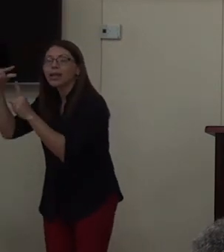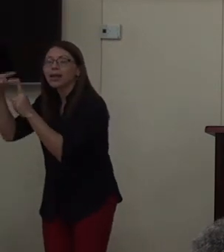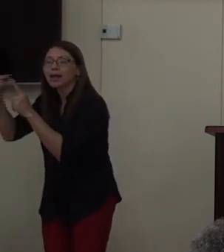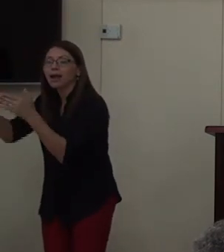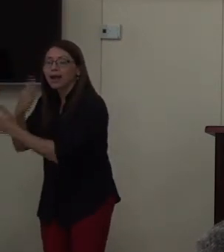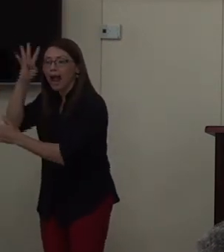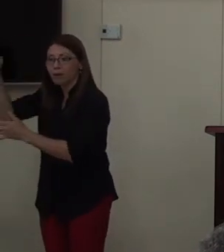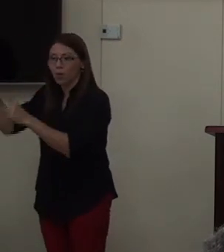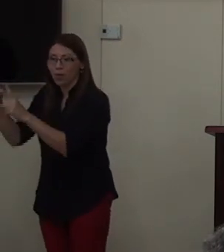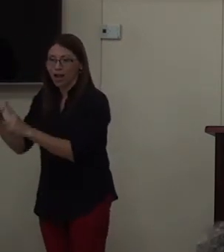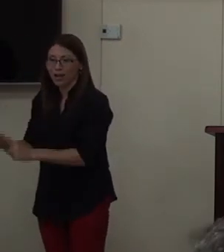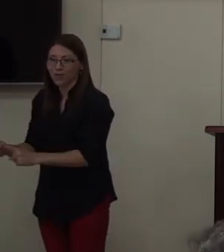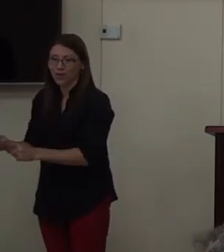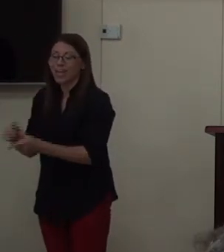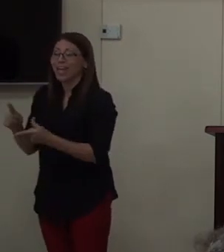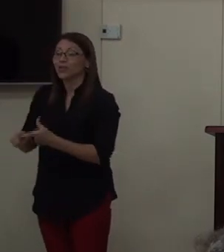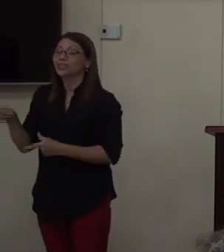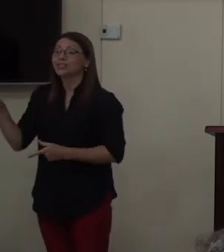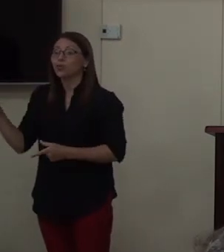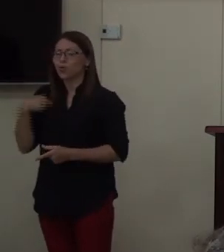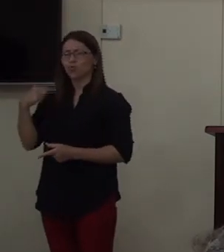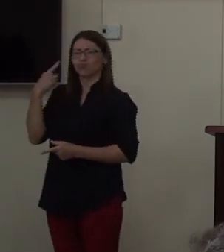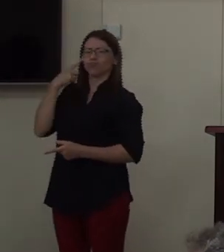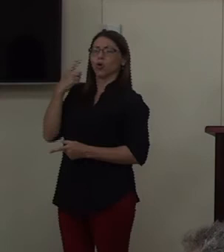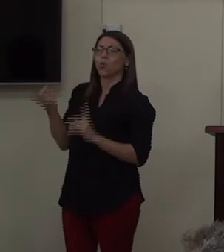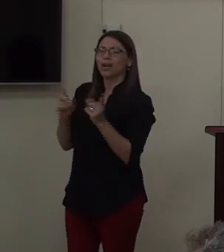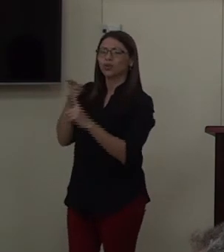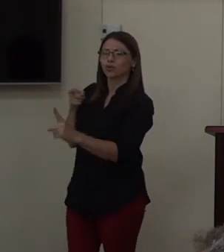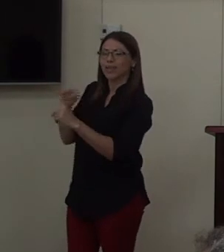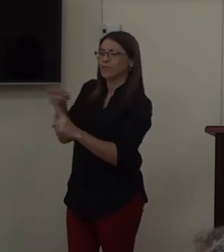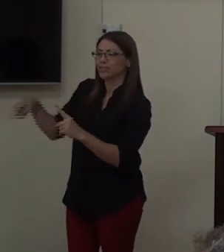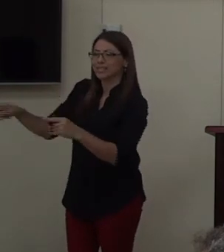Y te dicen mucho entonces de cuáles son los objetivos de esas comunidades. Entonces, los medios, porque si habría